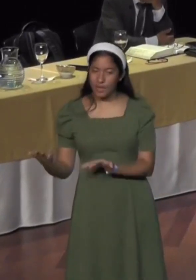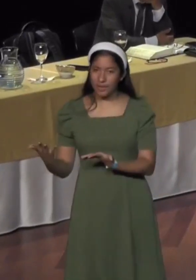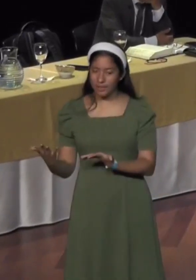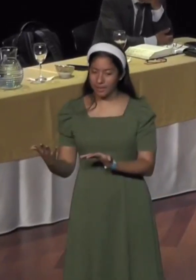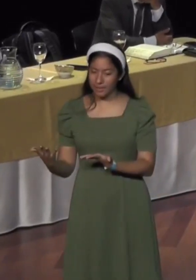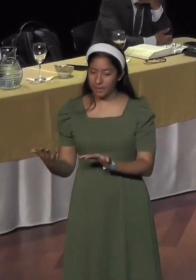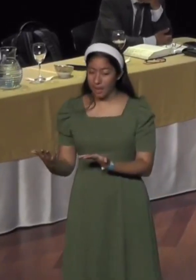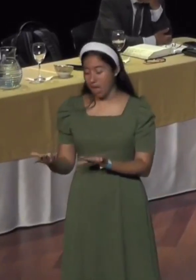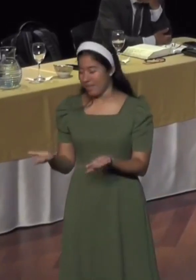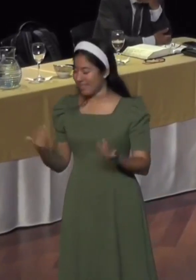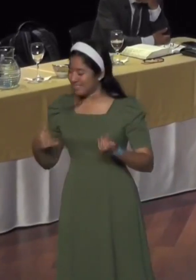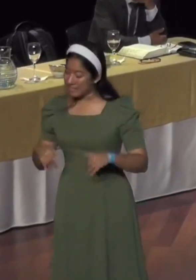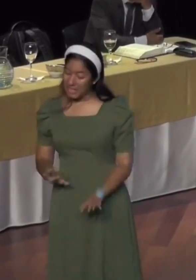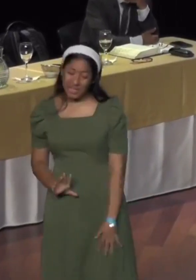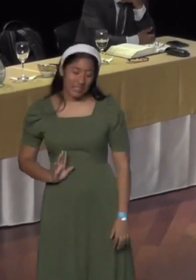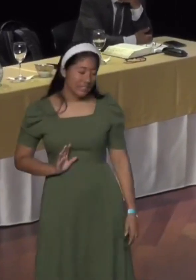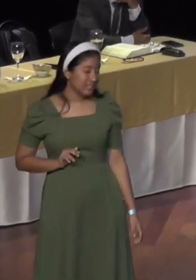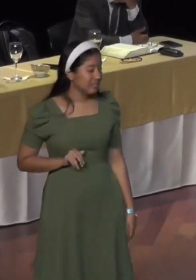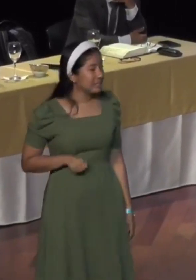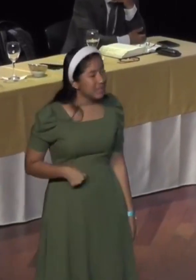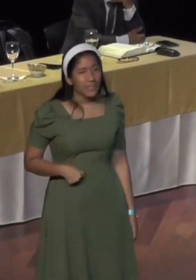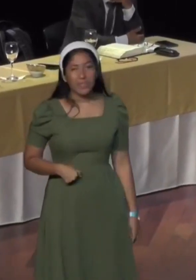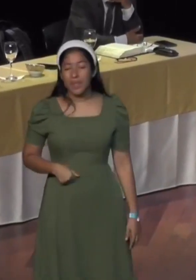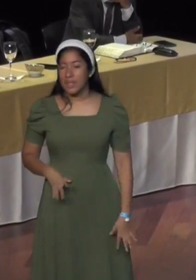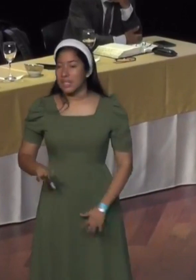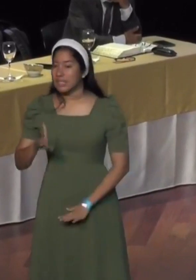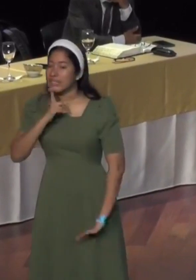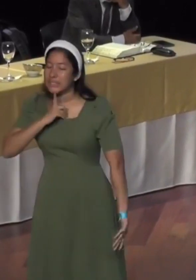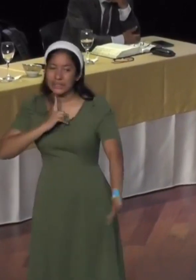Estoy cansado, hermanos, de verdad. Mira, la Biblia dice en Samuel 13